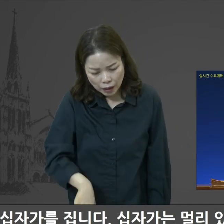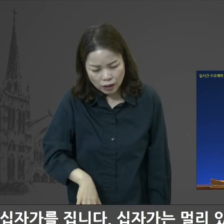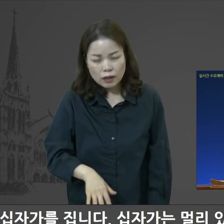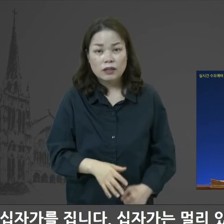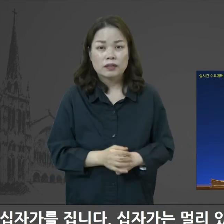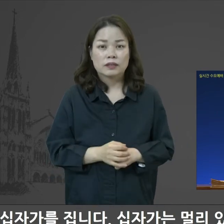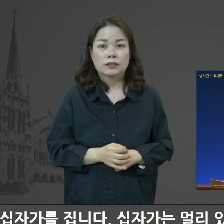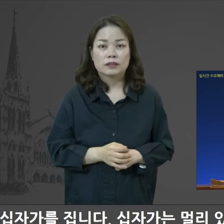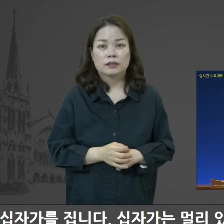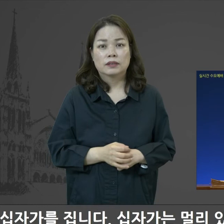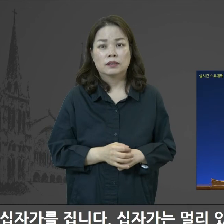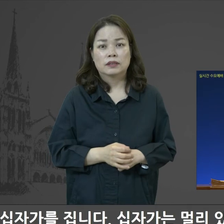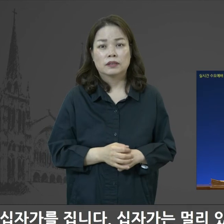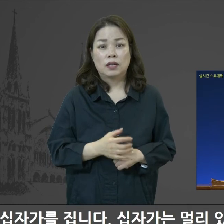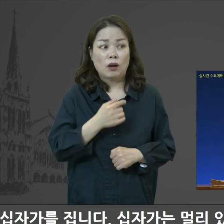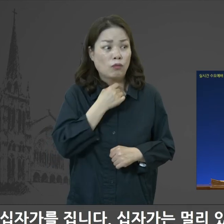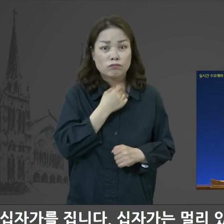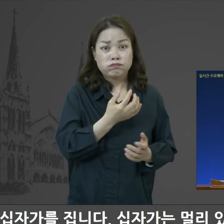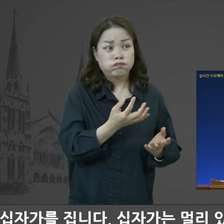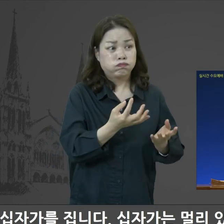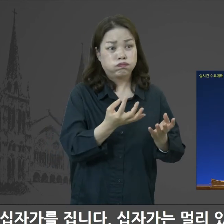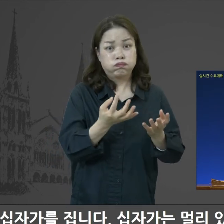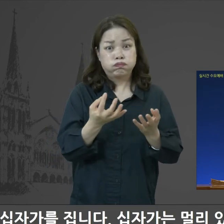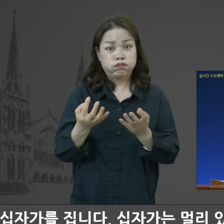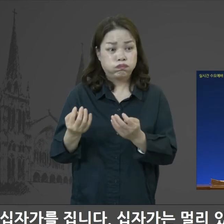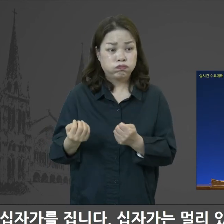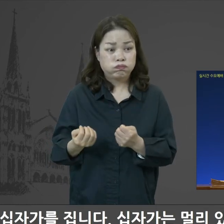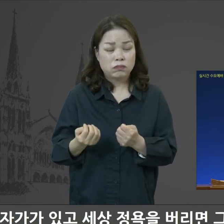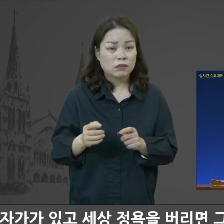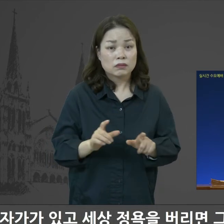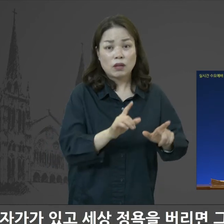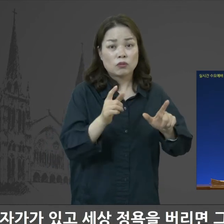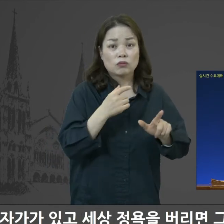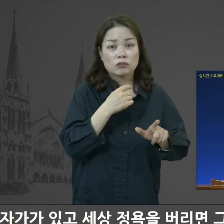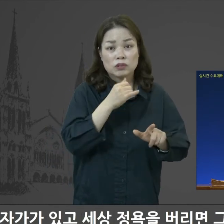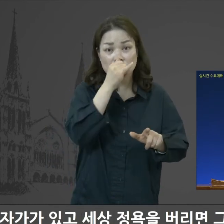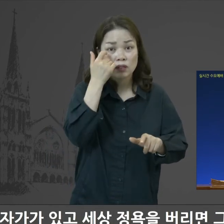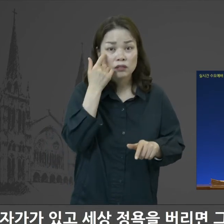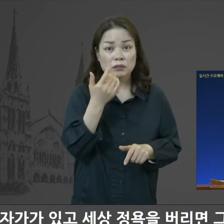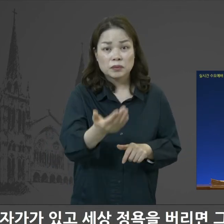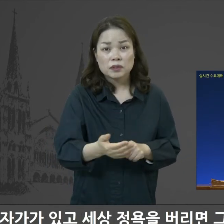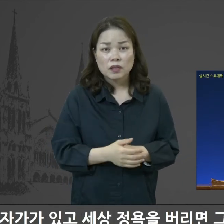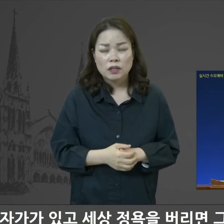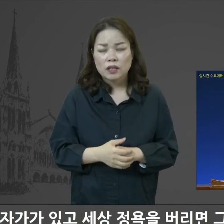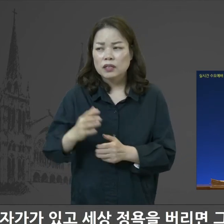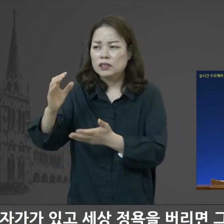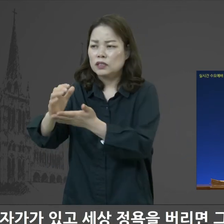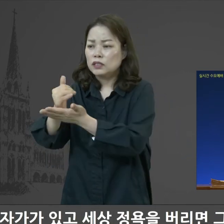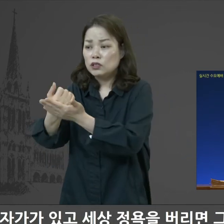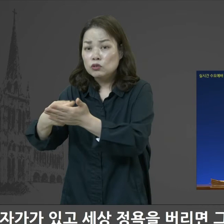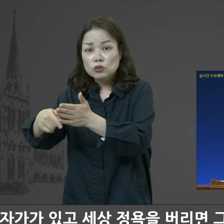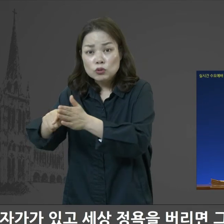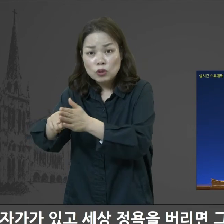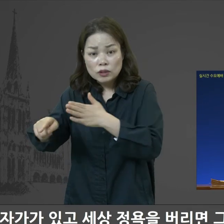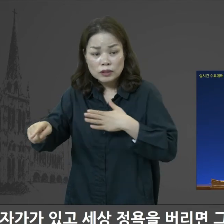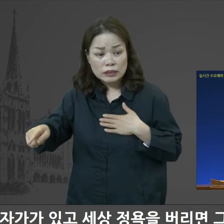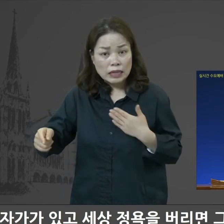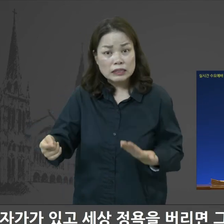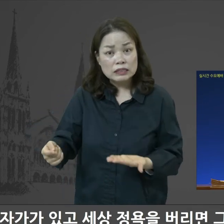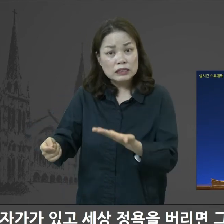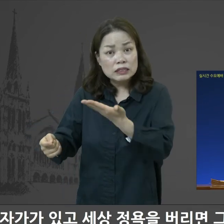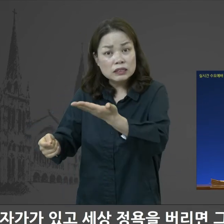또 하고 싶은 일들은 다 하고 살지 않습니까, 우리가? 그런데 그리스도를 위해서 나를 드리는